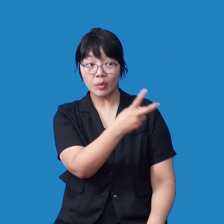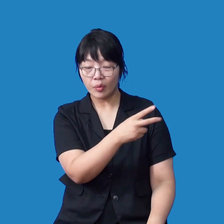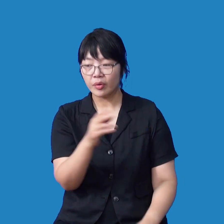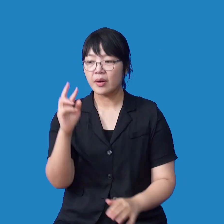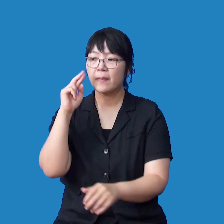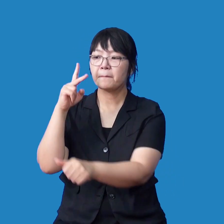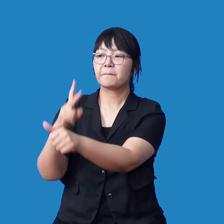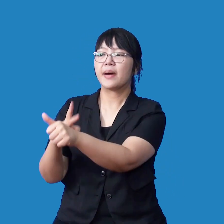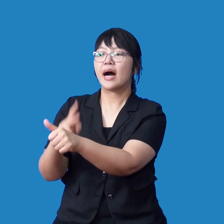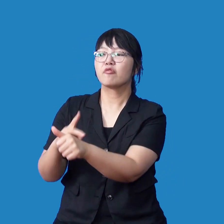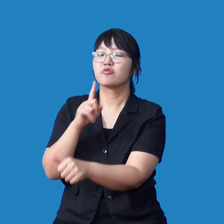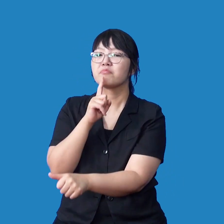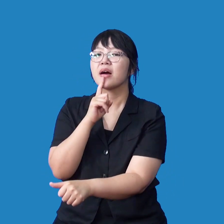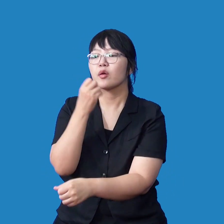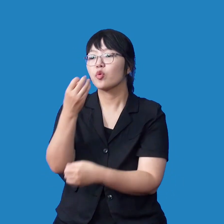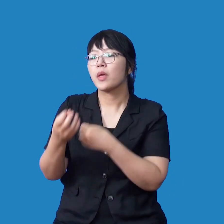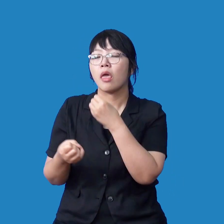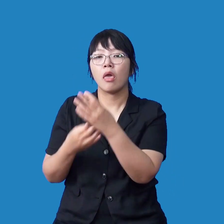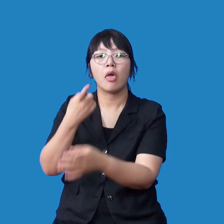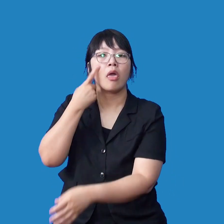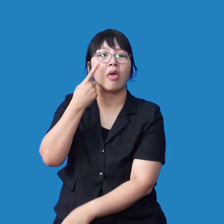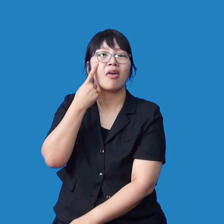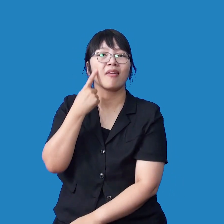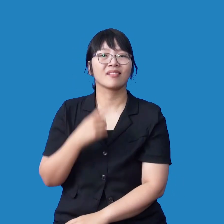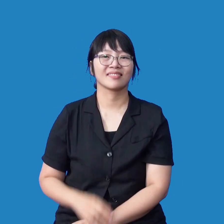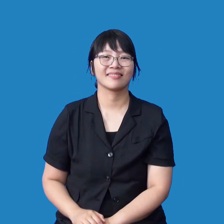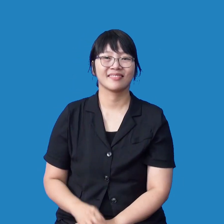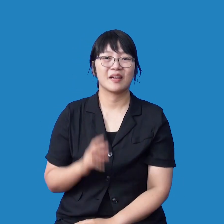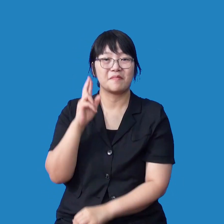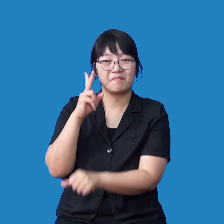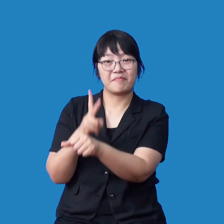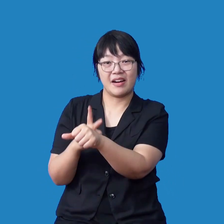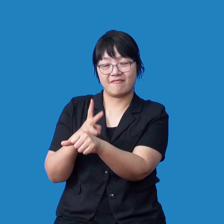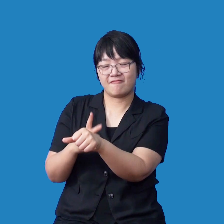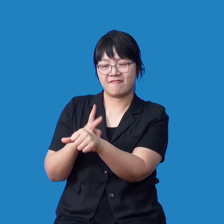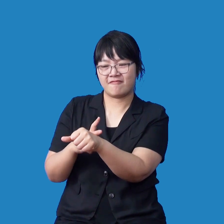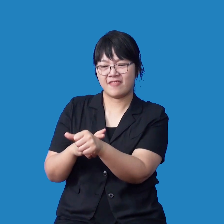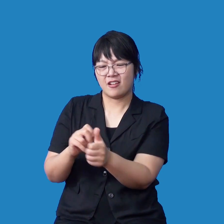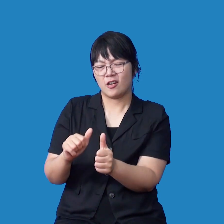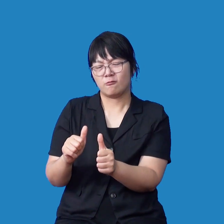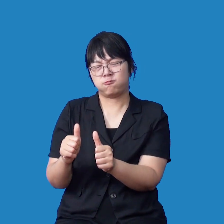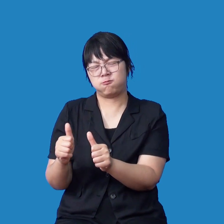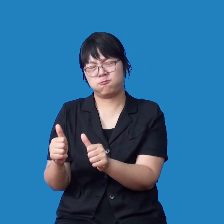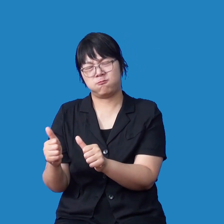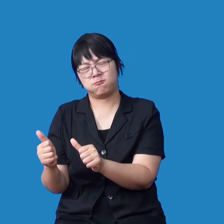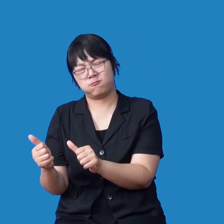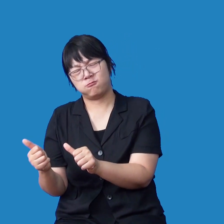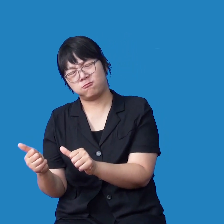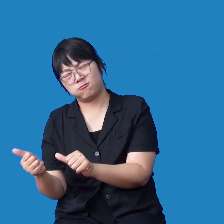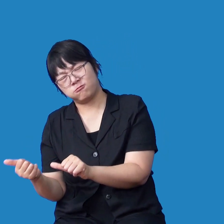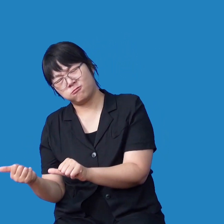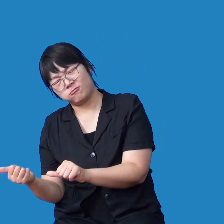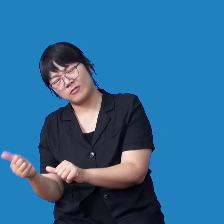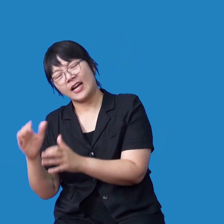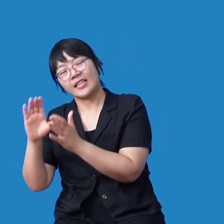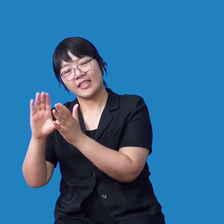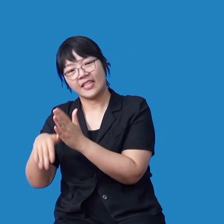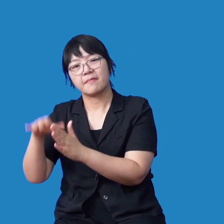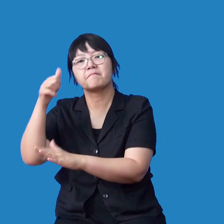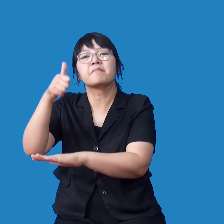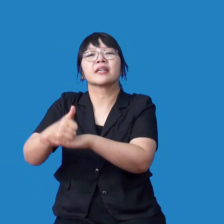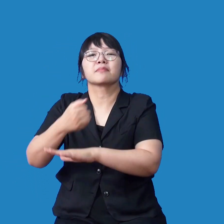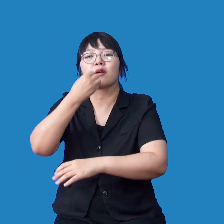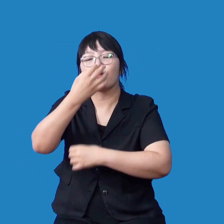사도의 마지막 고백을 들어보실까요? 그가 인생을 마지막 앞에 두고 한 유명한 고백, 우리가 자주 인용하는